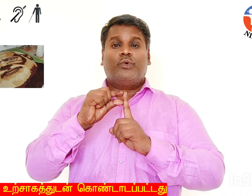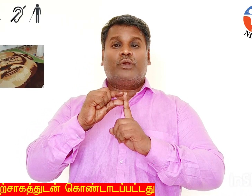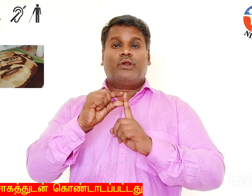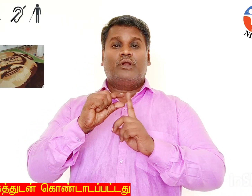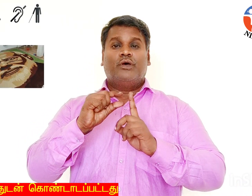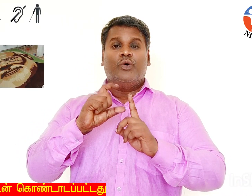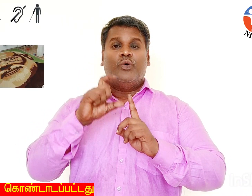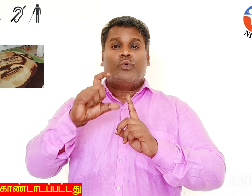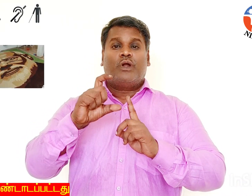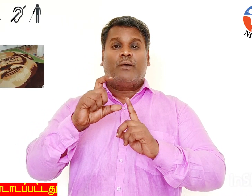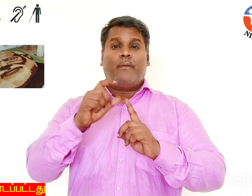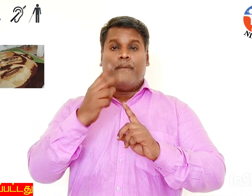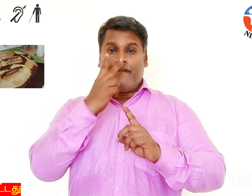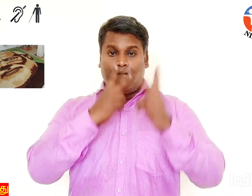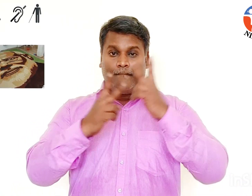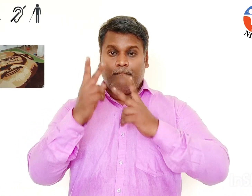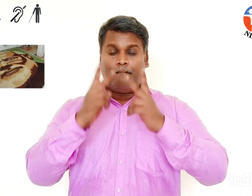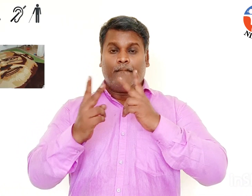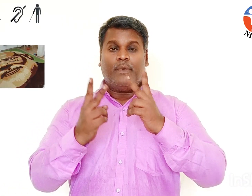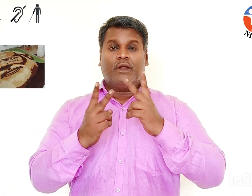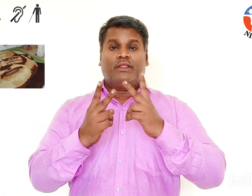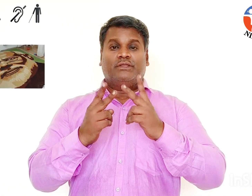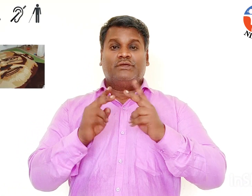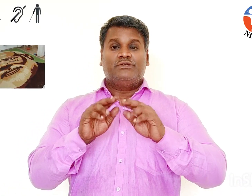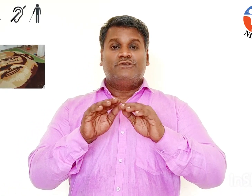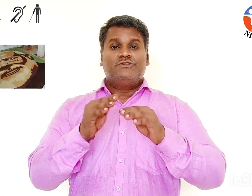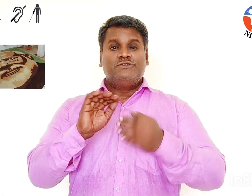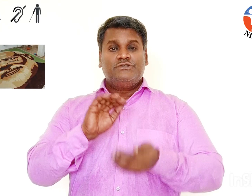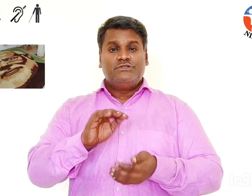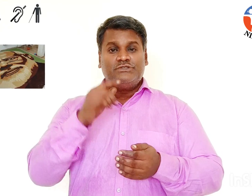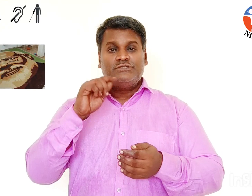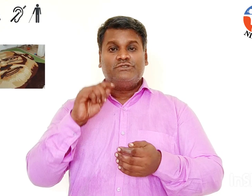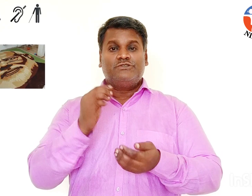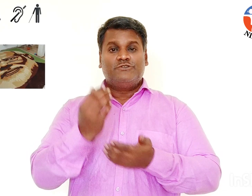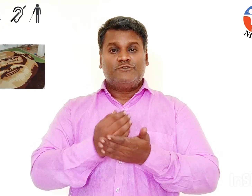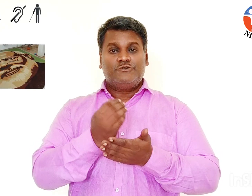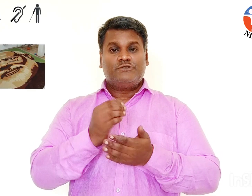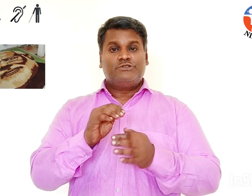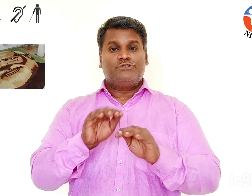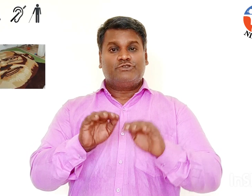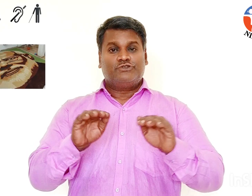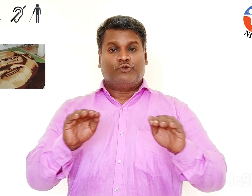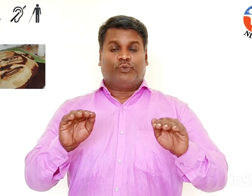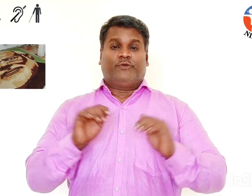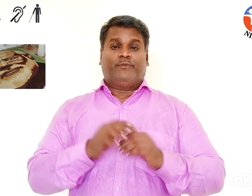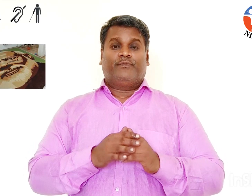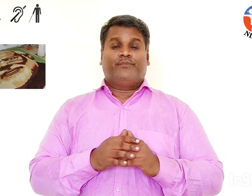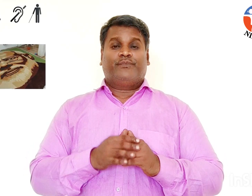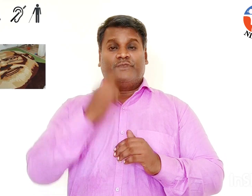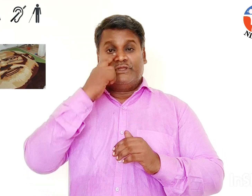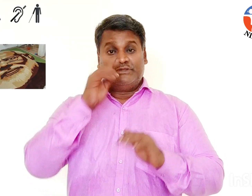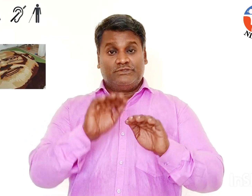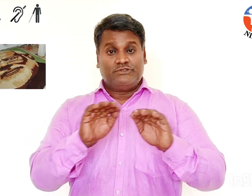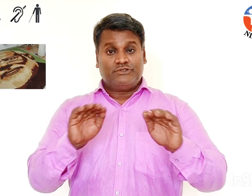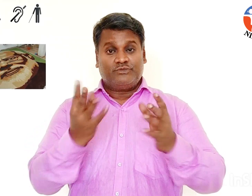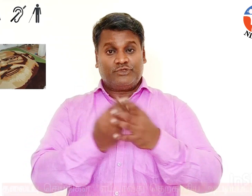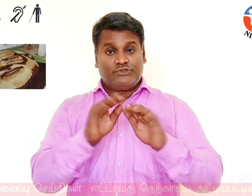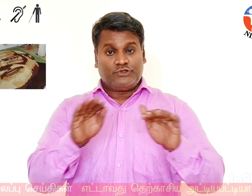சென்னையை அடுத்த போரூர் கொலப்பாக்கத்தைச் சேர்ந்த சிறுமி பிரேஸ்லி ஷெகினா 800 கிலோ சிறு தானியங்களை பயன்படுத்தி பிரதமர்